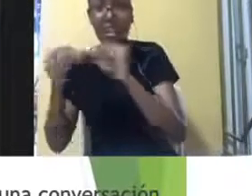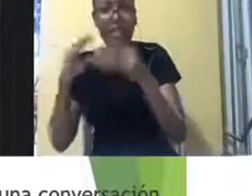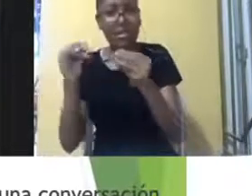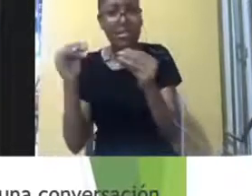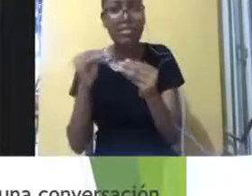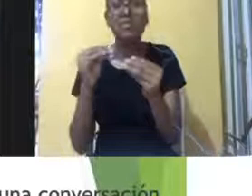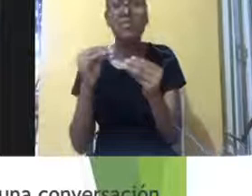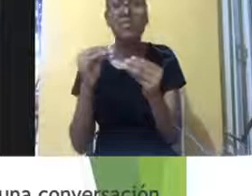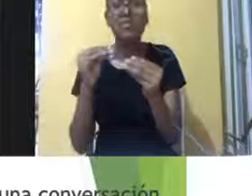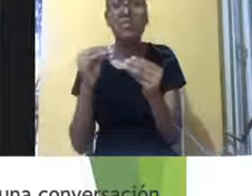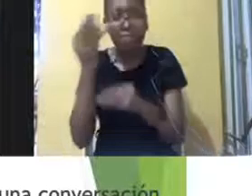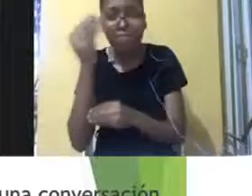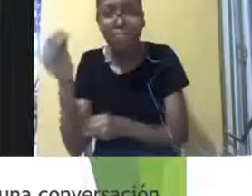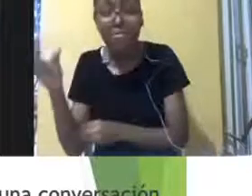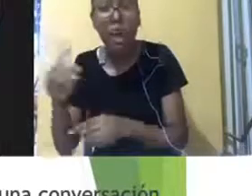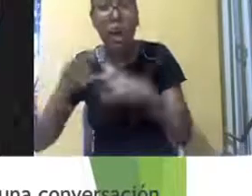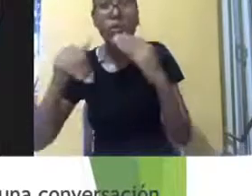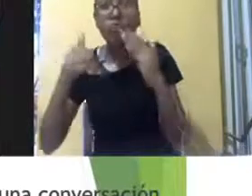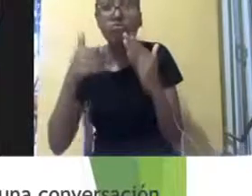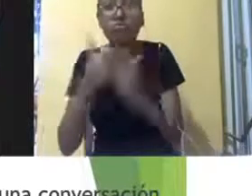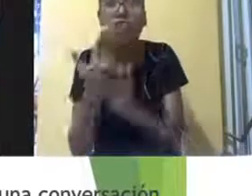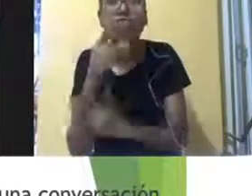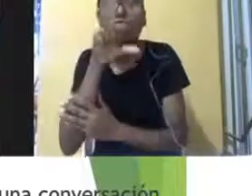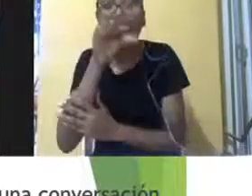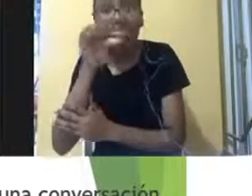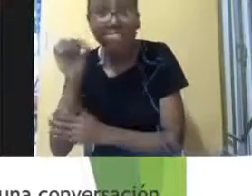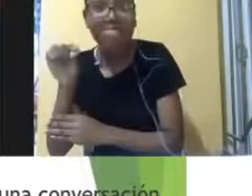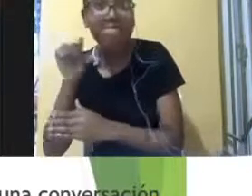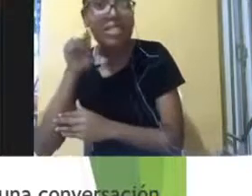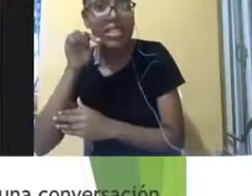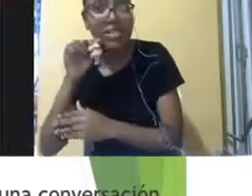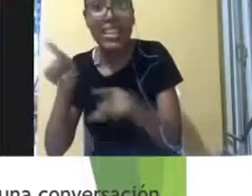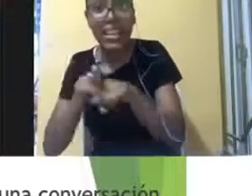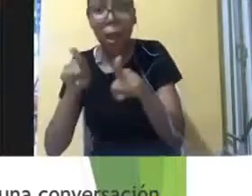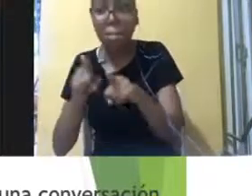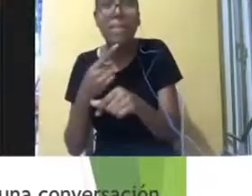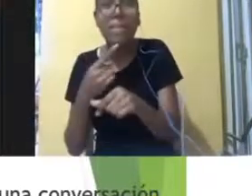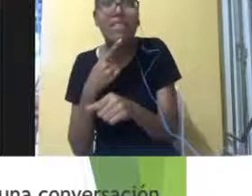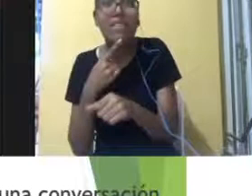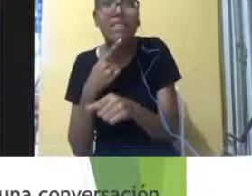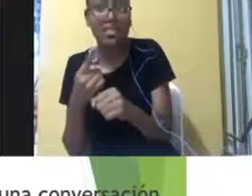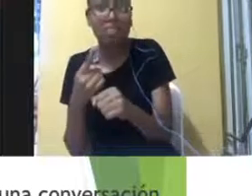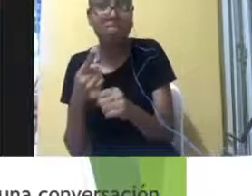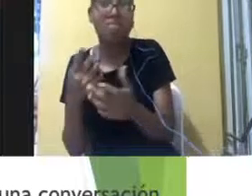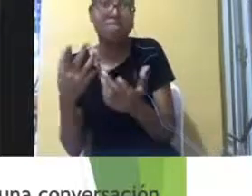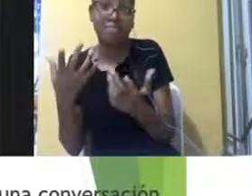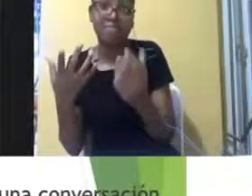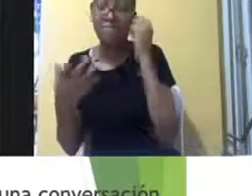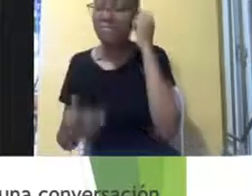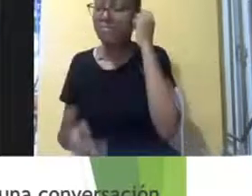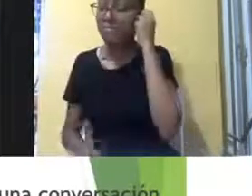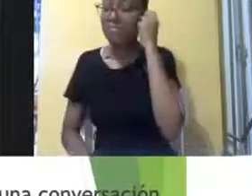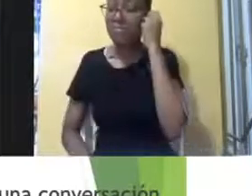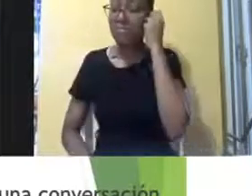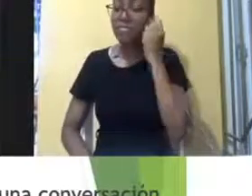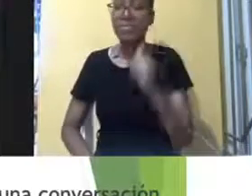chismes, se cuentan todo, porque esa es una manera de ellos mantenerse activos dentro de su comunidad y al tanto de lo que pasa